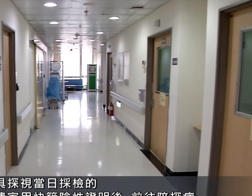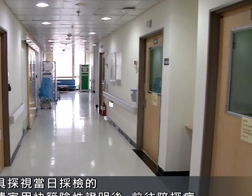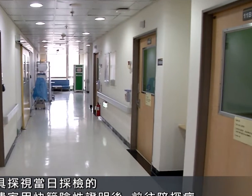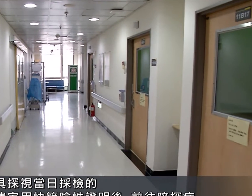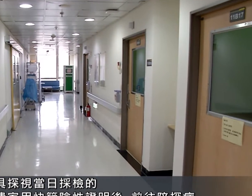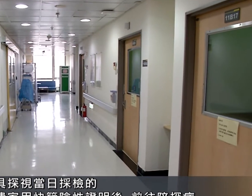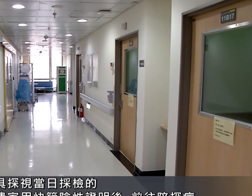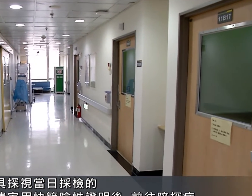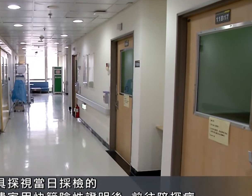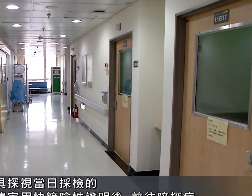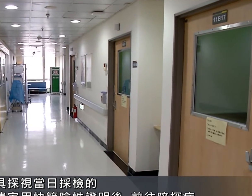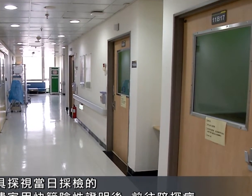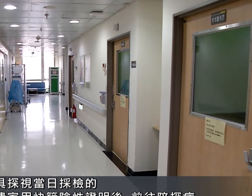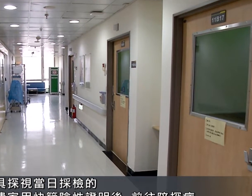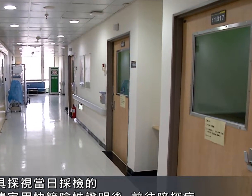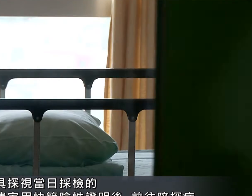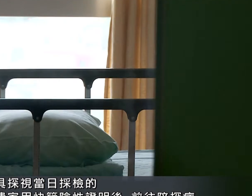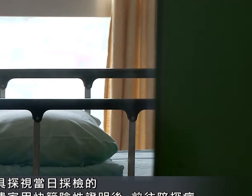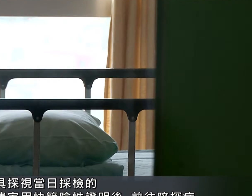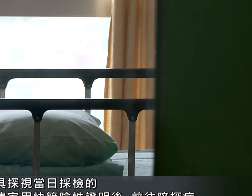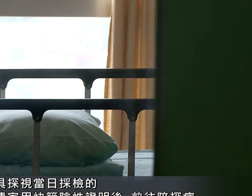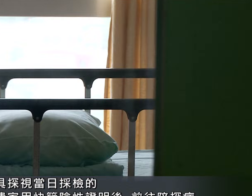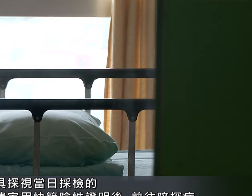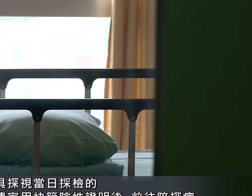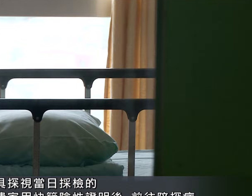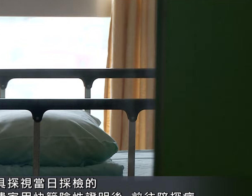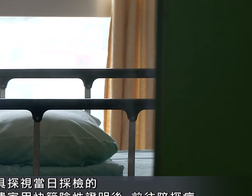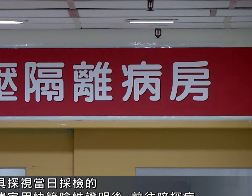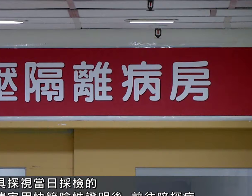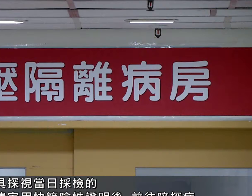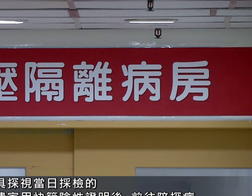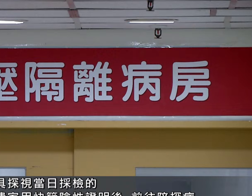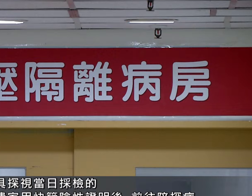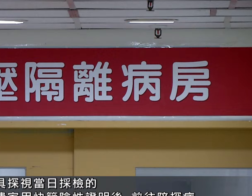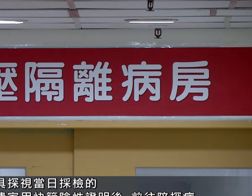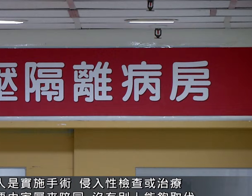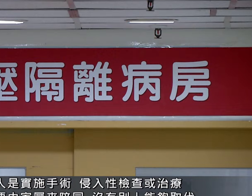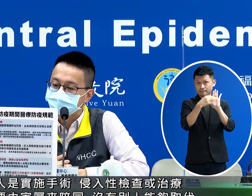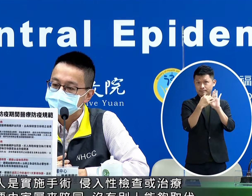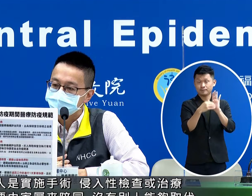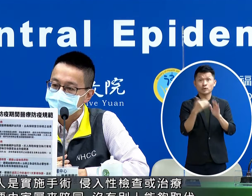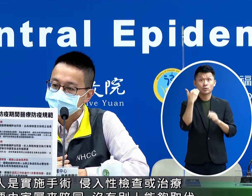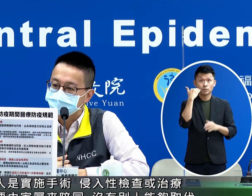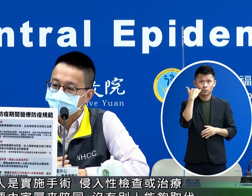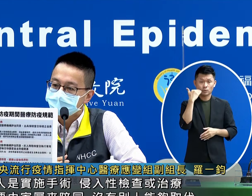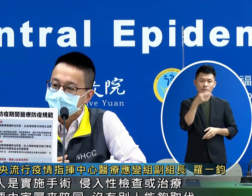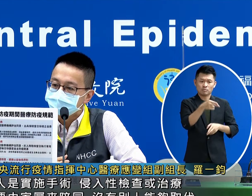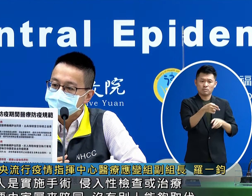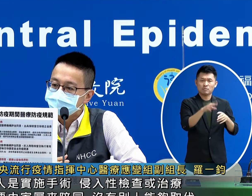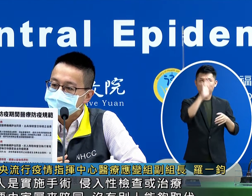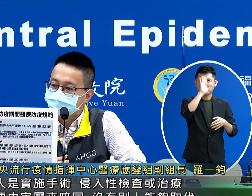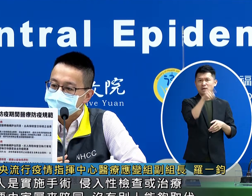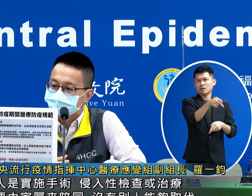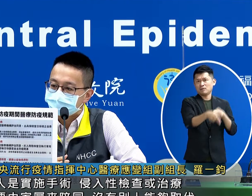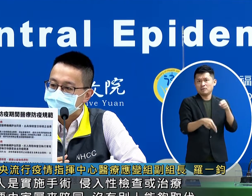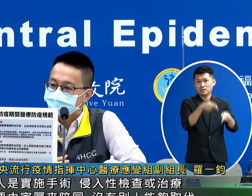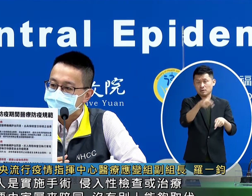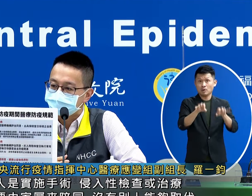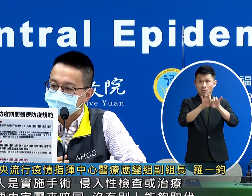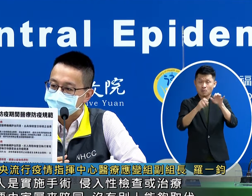当日采检的自费家用快筛阴性证明后，前往陪探病。 病人是实施手术、侵入性检查或治疗，需